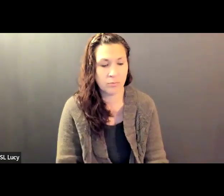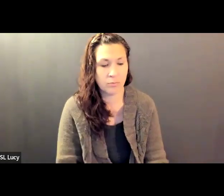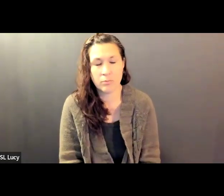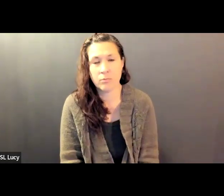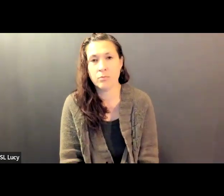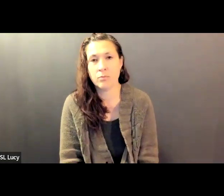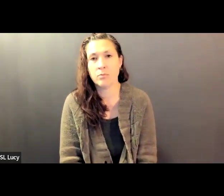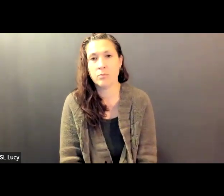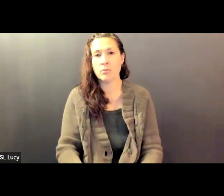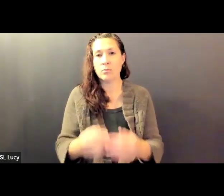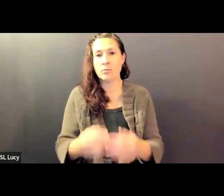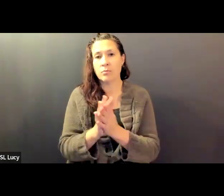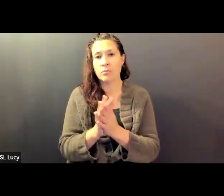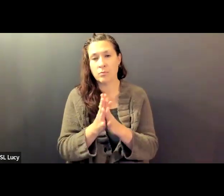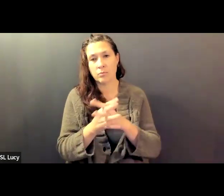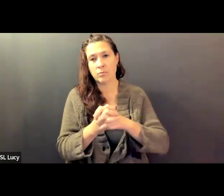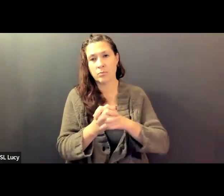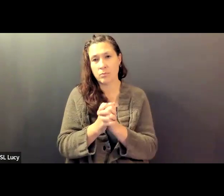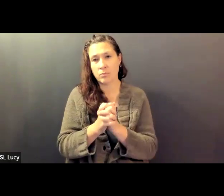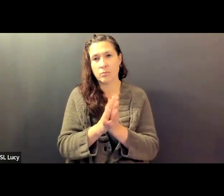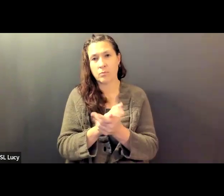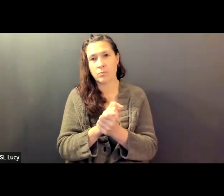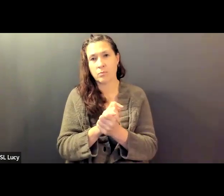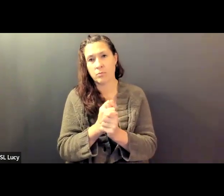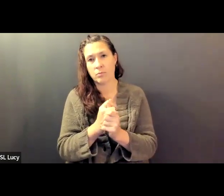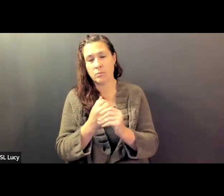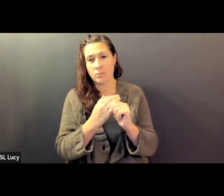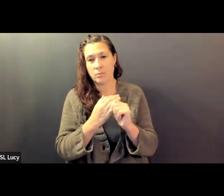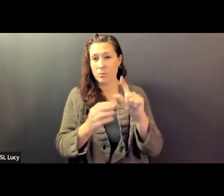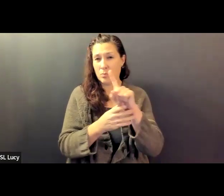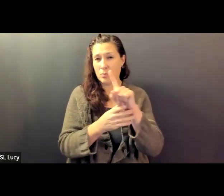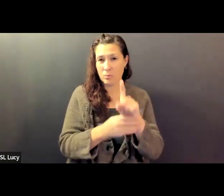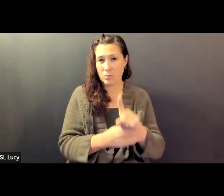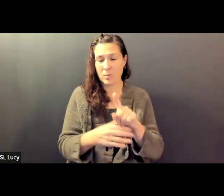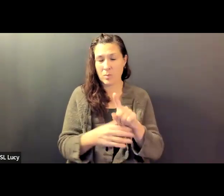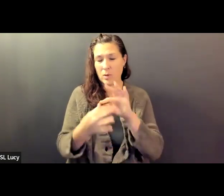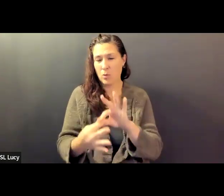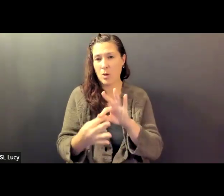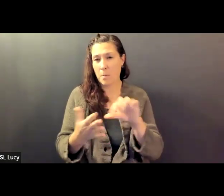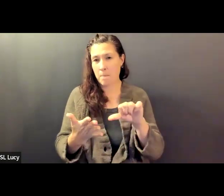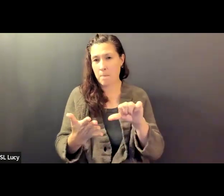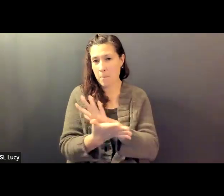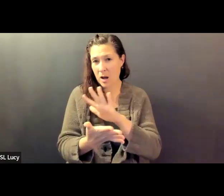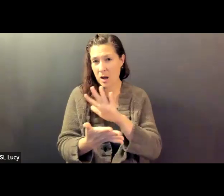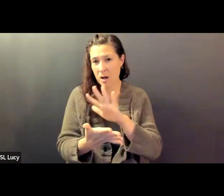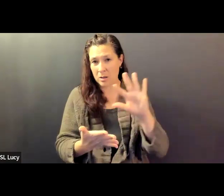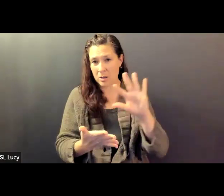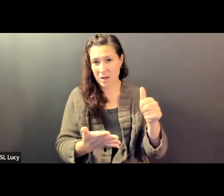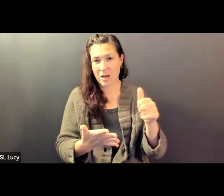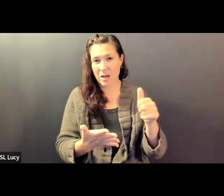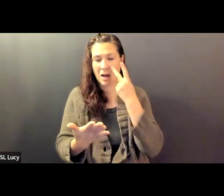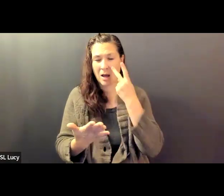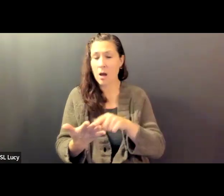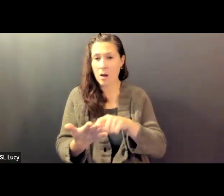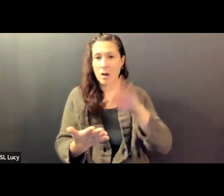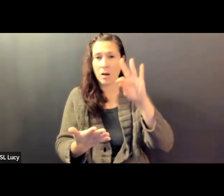So I could read, my question comes from page number 10, and I could read that 98% of